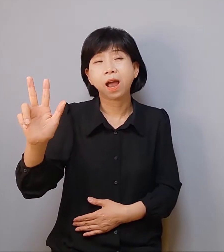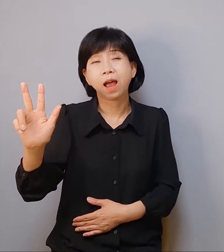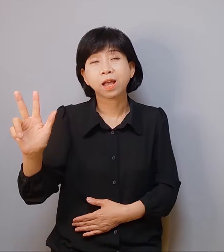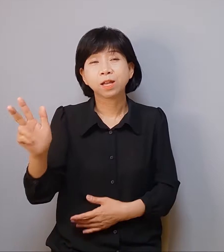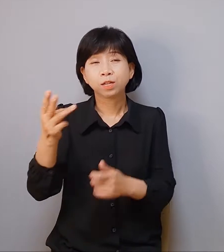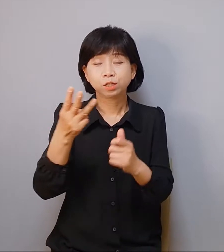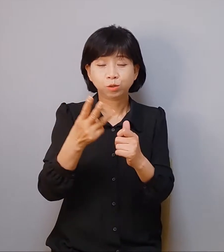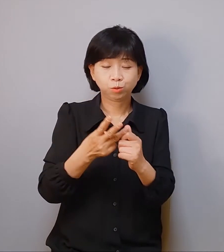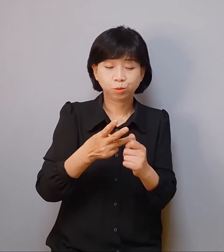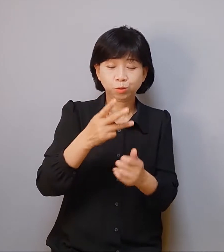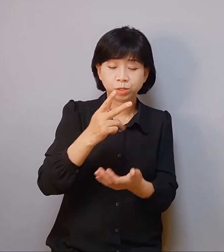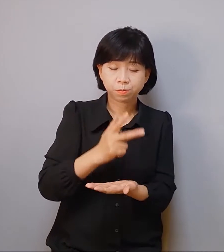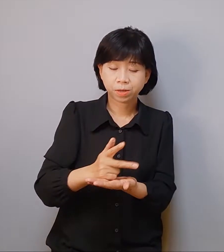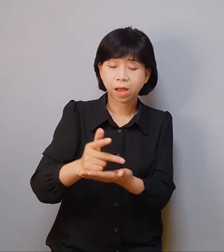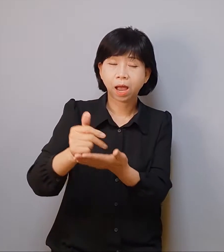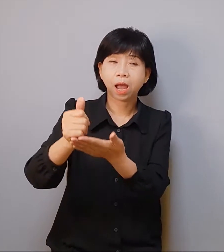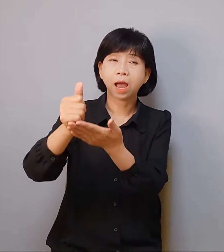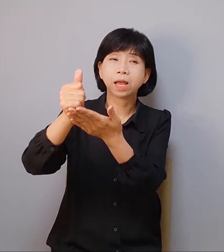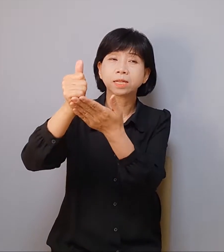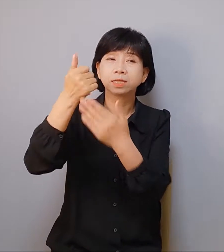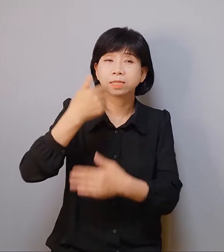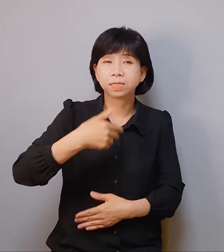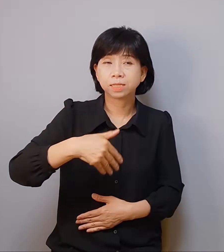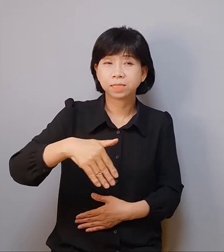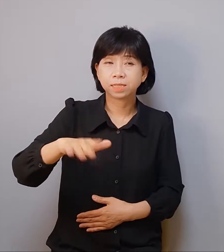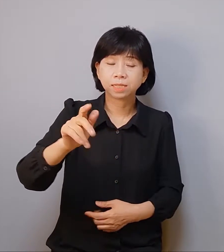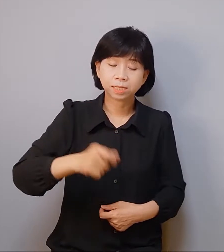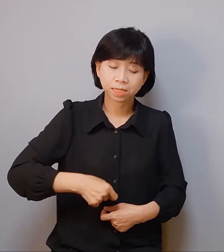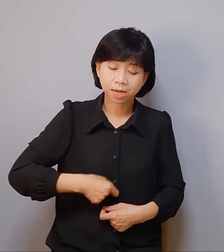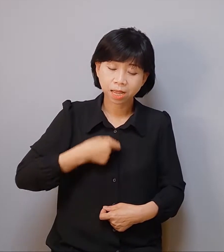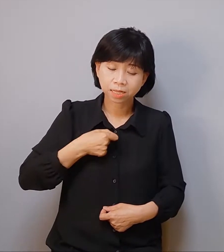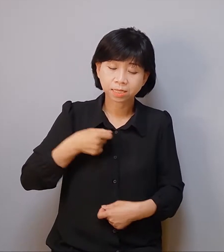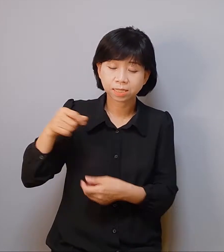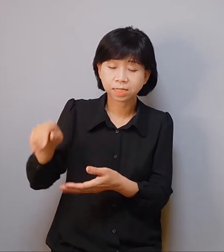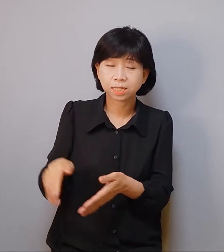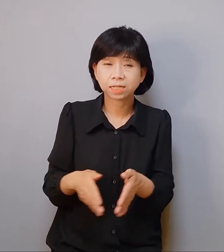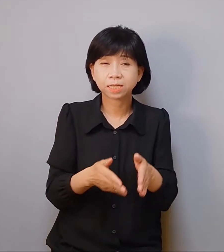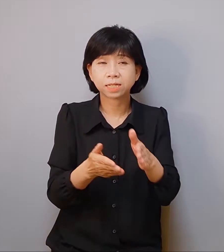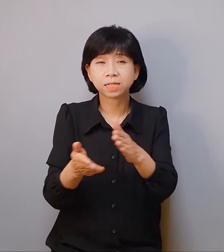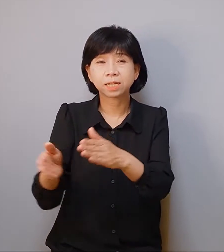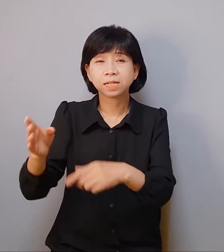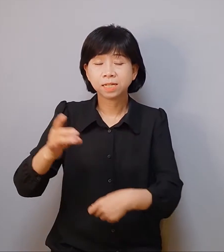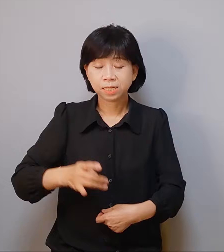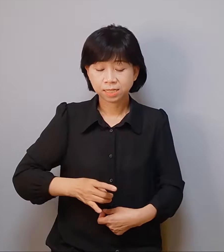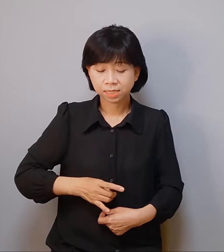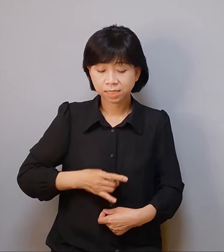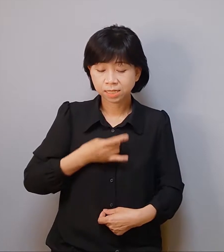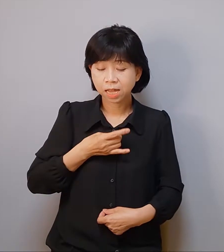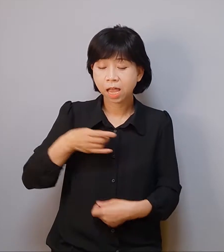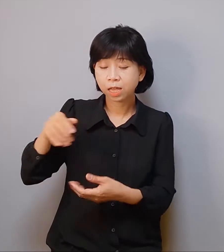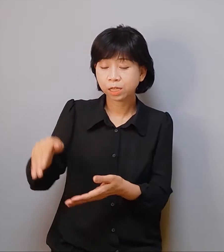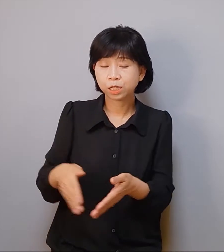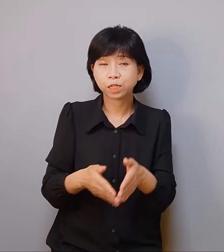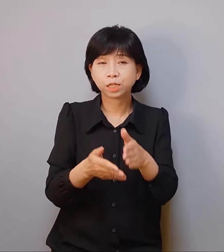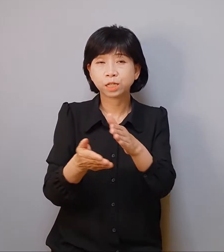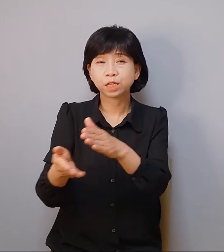가오리다 주님 가신 진실한 길